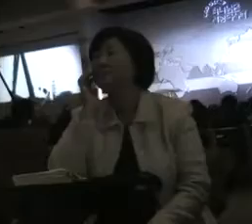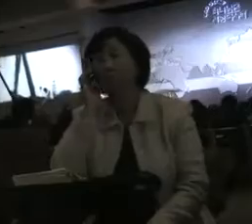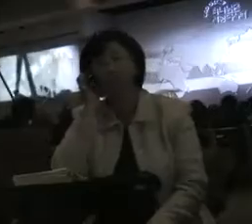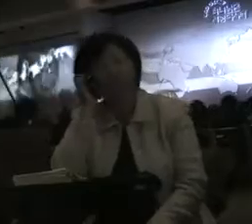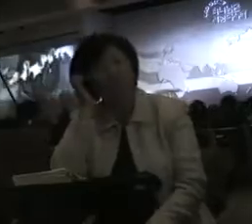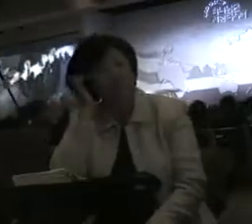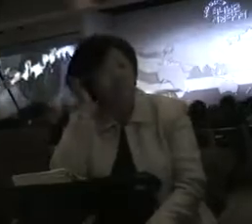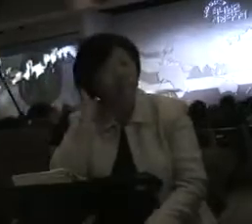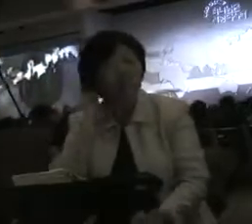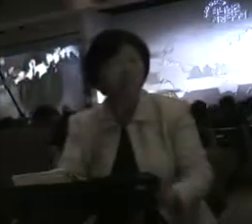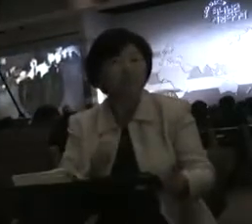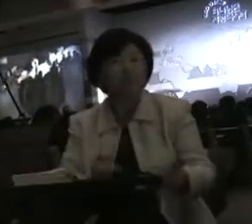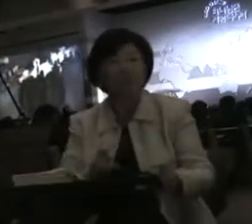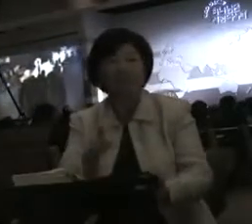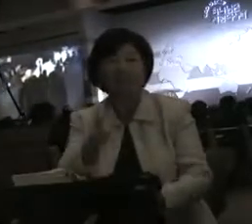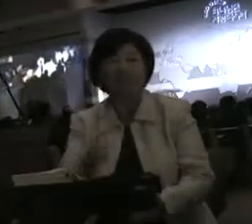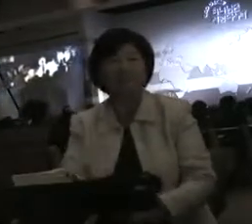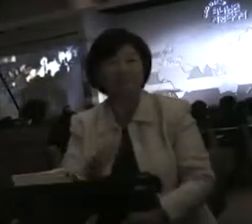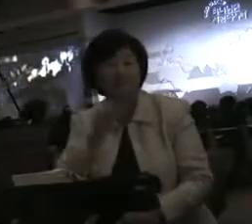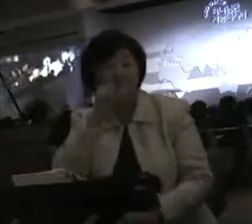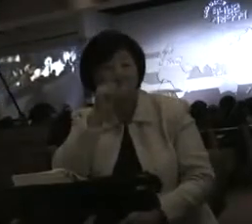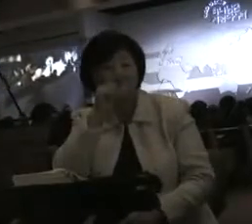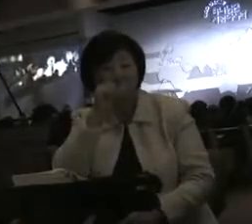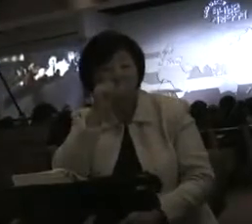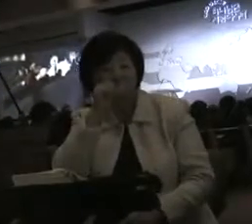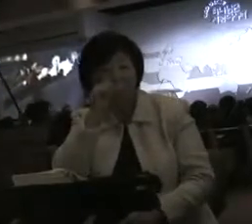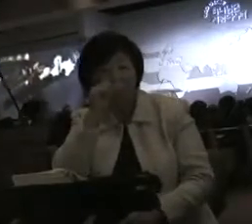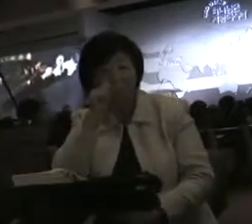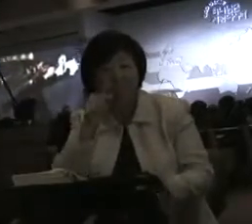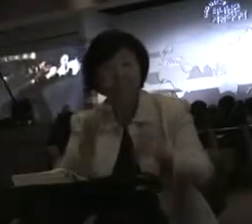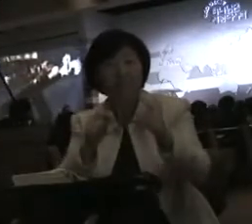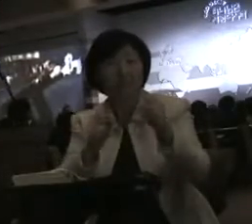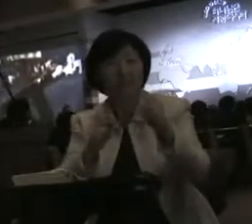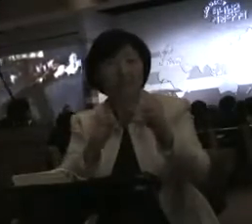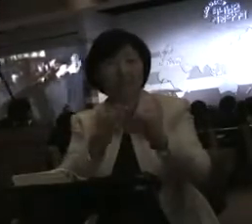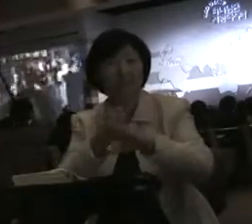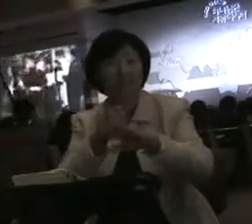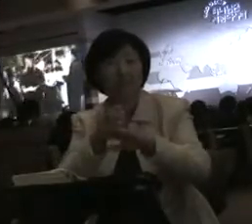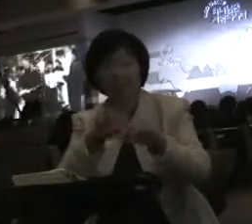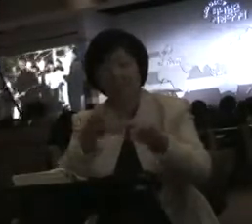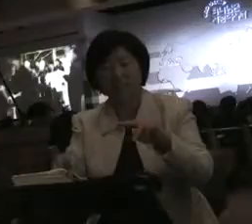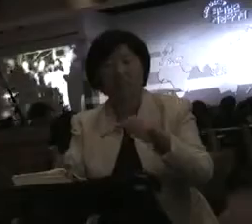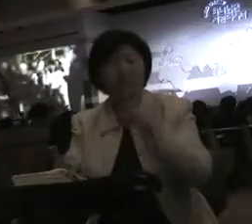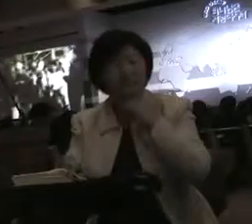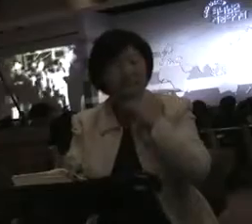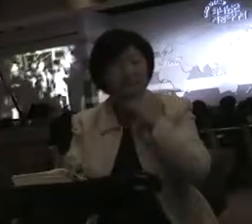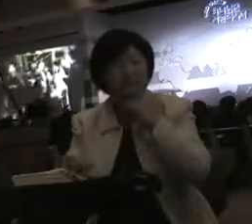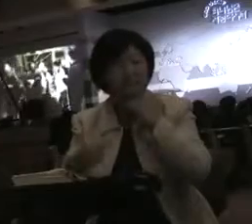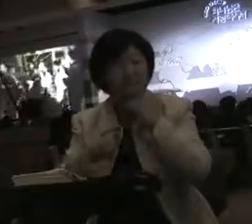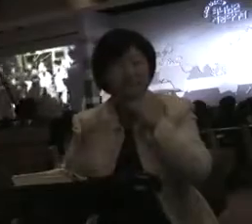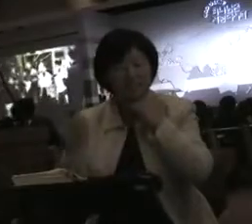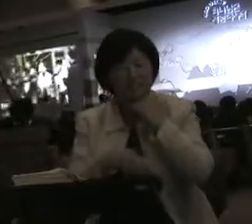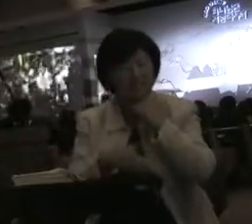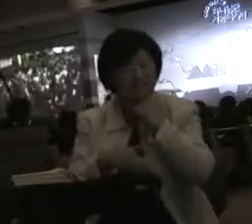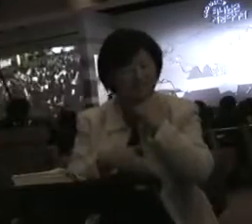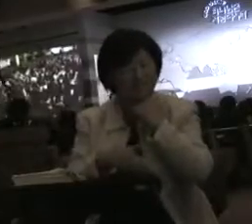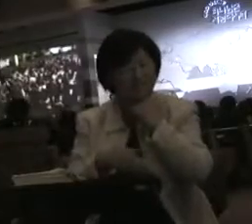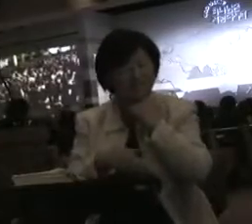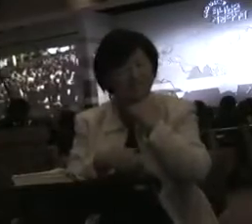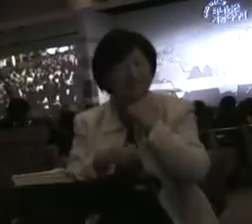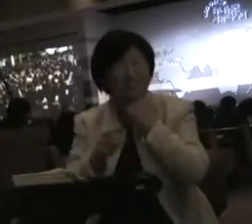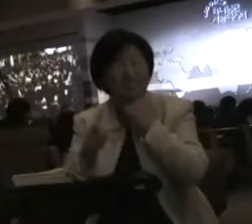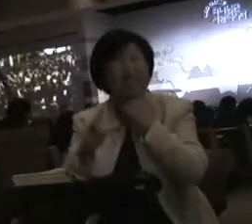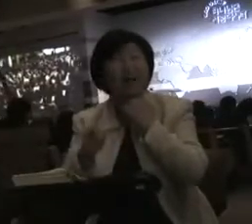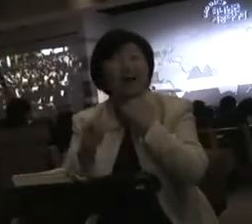하나님의 일하심과 은혜를 남가주 사랑의 교회를 통해서 목격했습니다. 계속되는 부흥의 물결을 통해